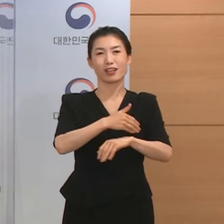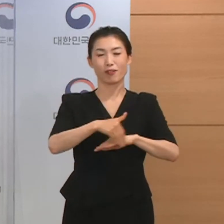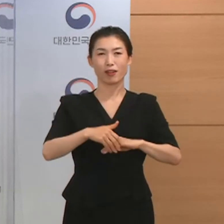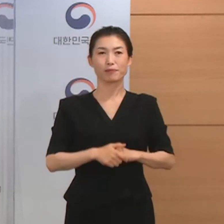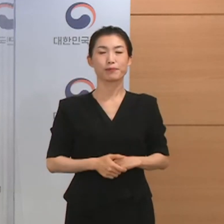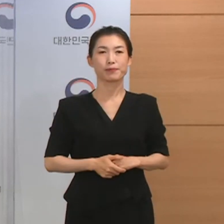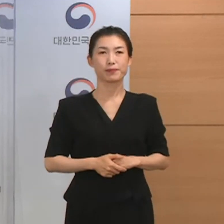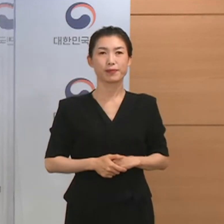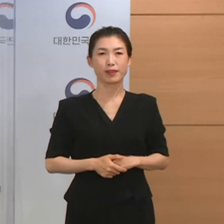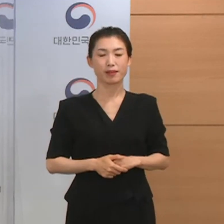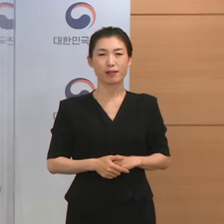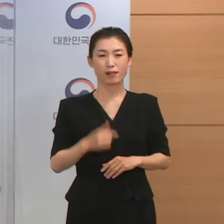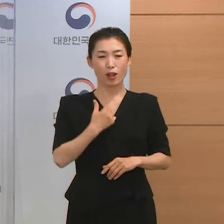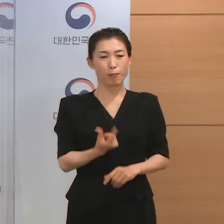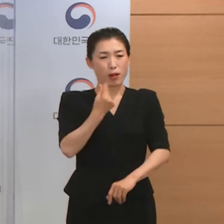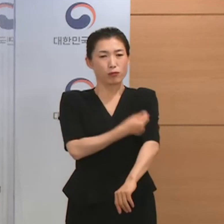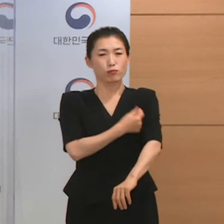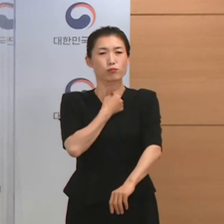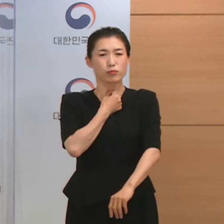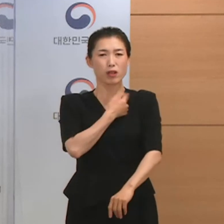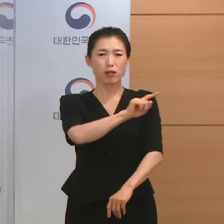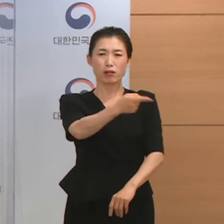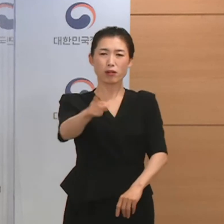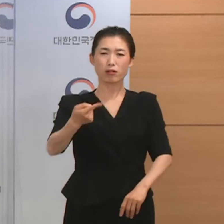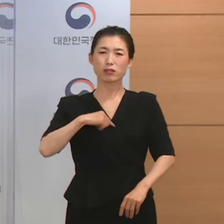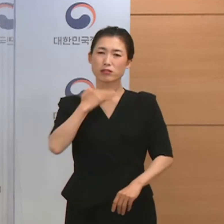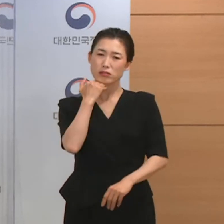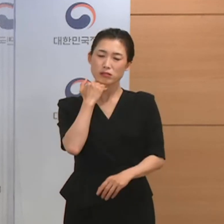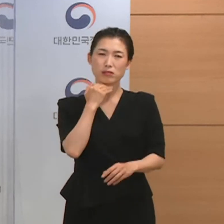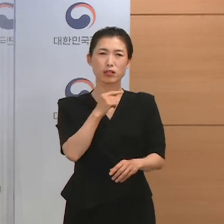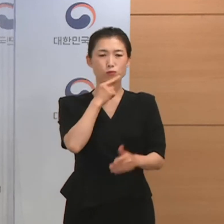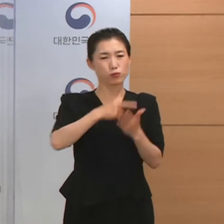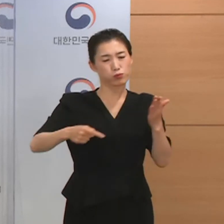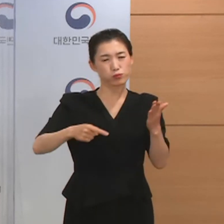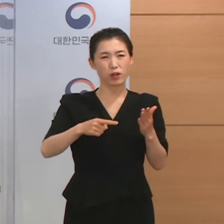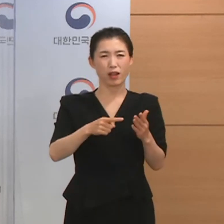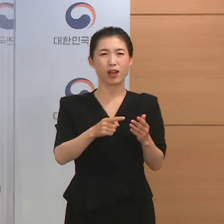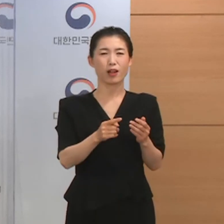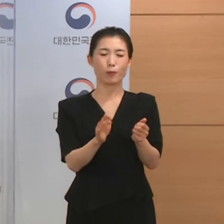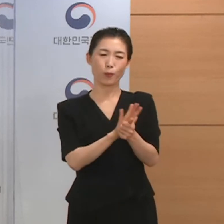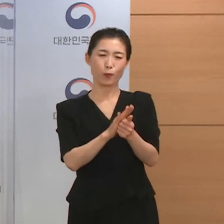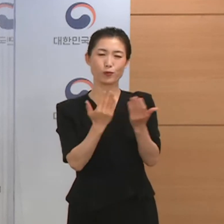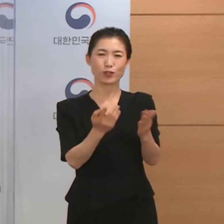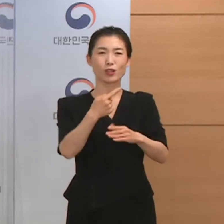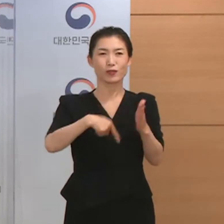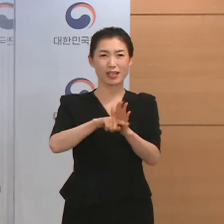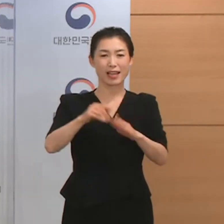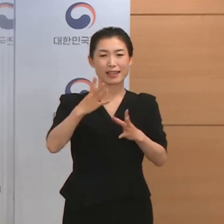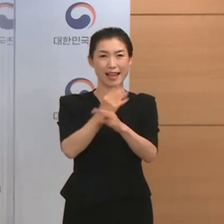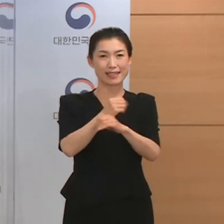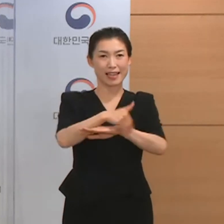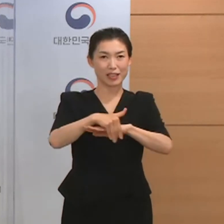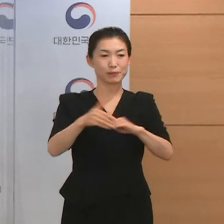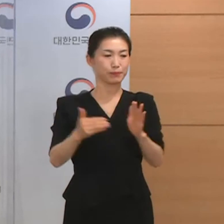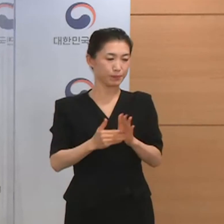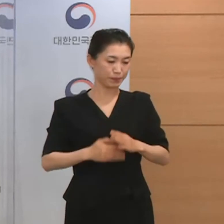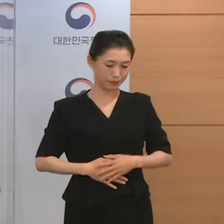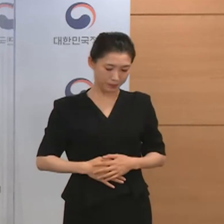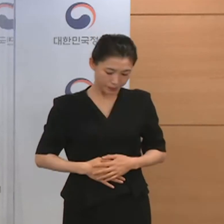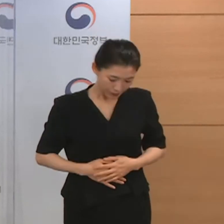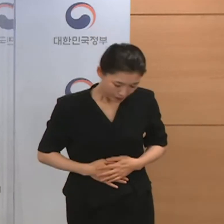받고 혜택을 누리지 못하는 문제를 최소화하기 위해서 계획을 고안했습니다.